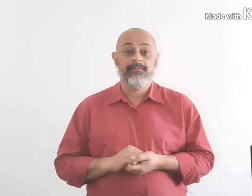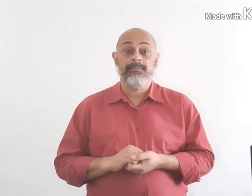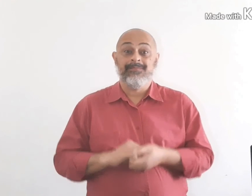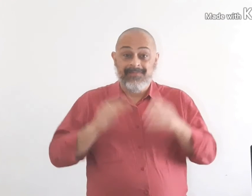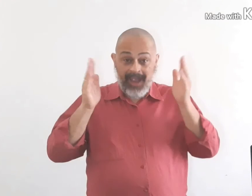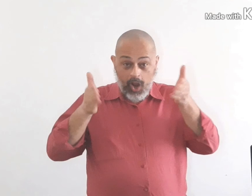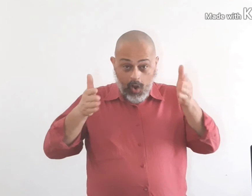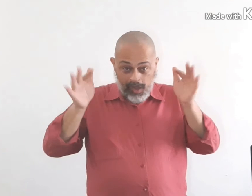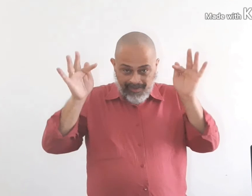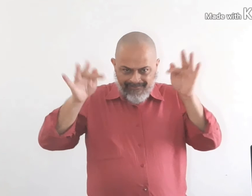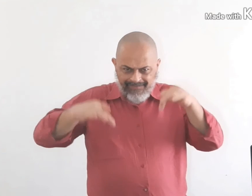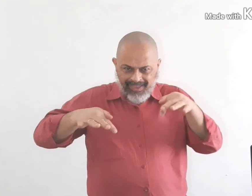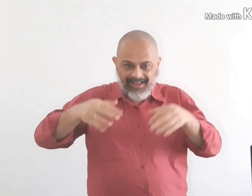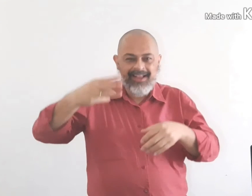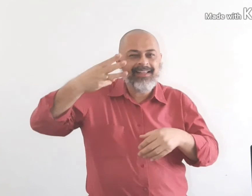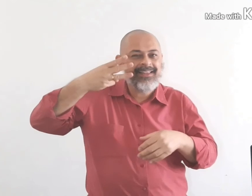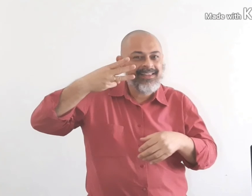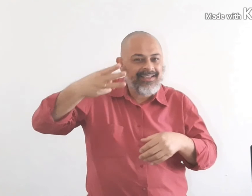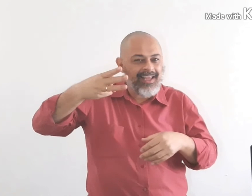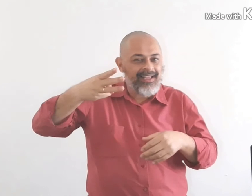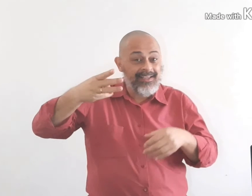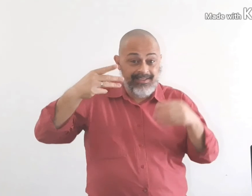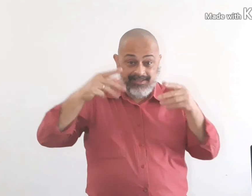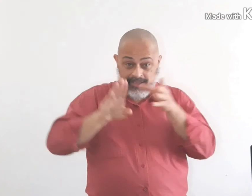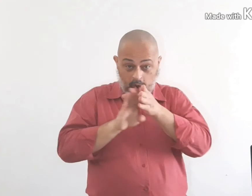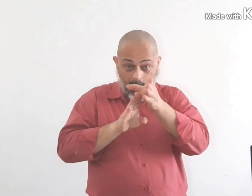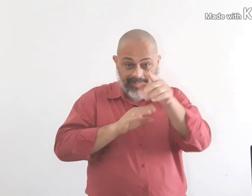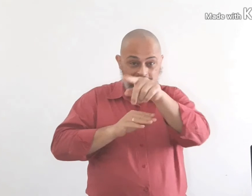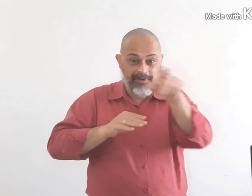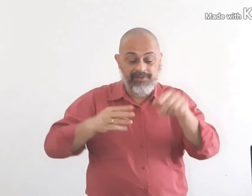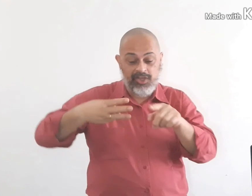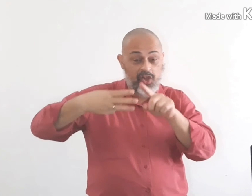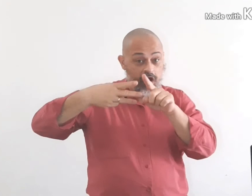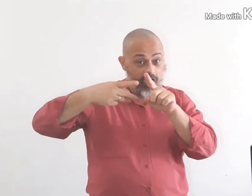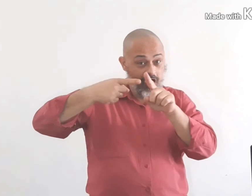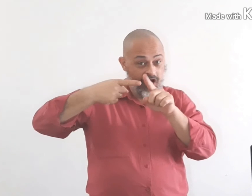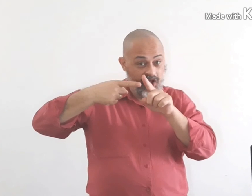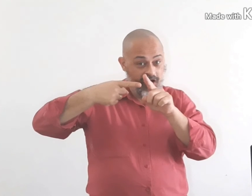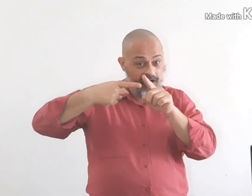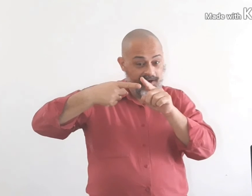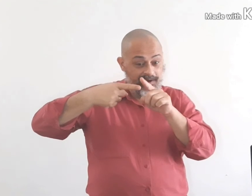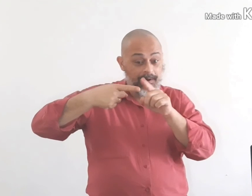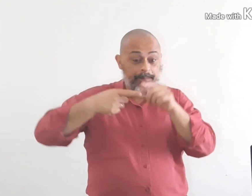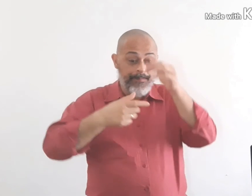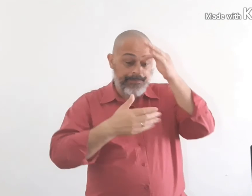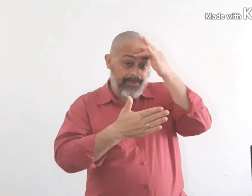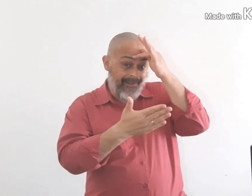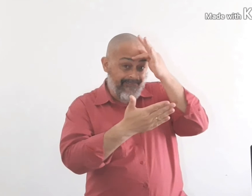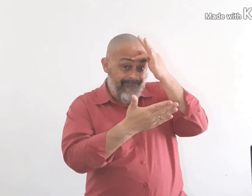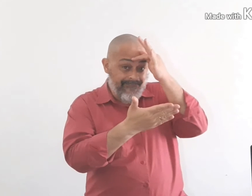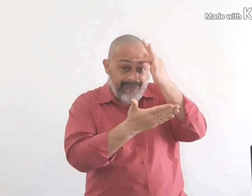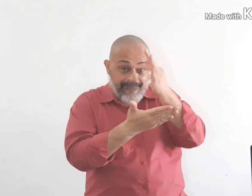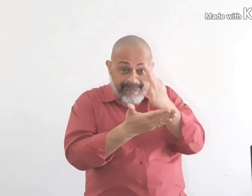Quero terminar fazendo 3 considerações. Proclamemos nossa fé. Lembra? As baquetas estão